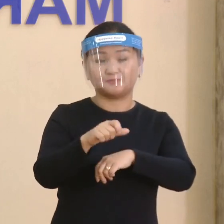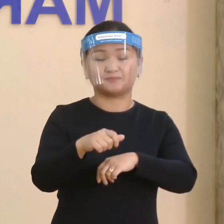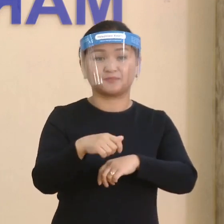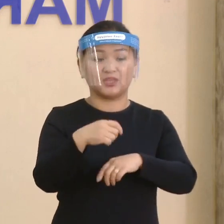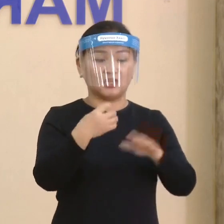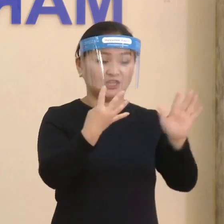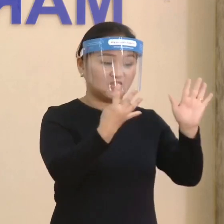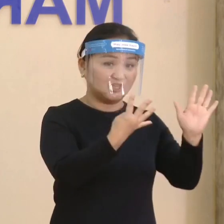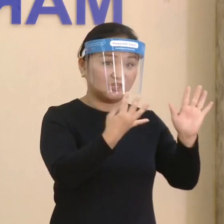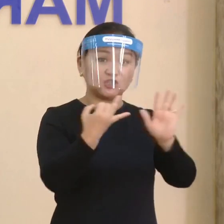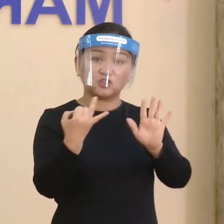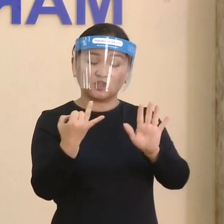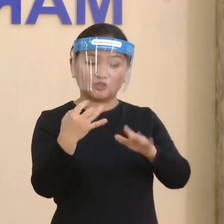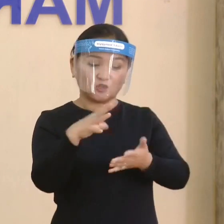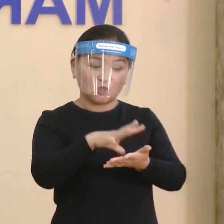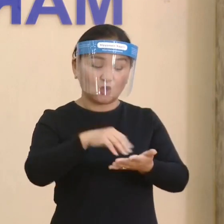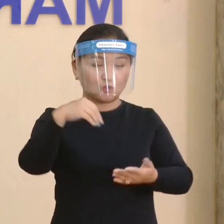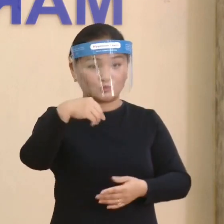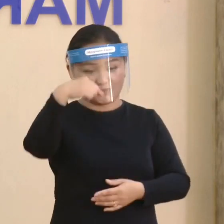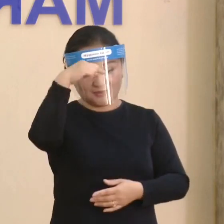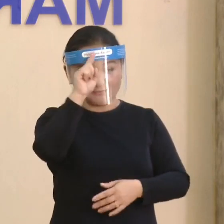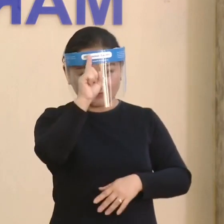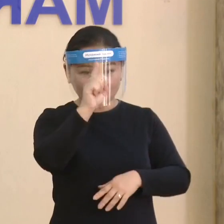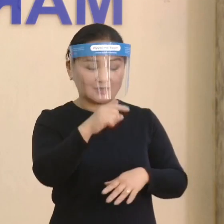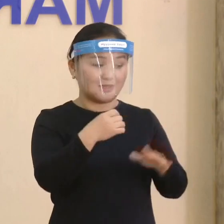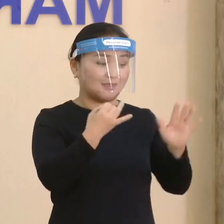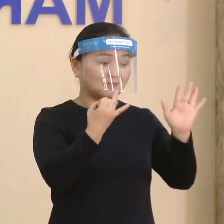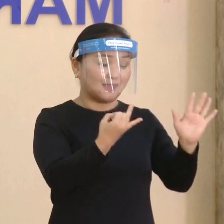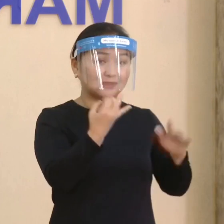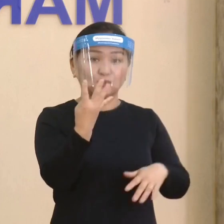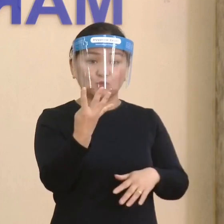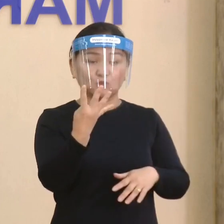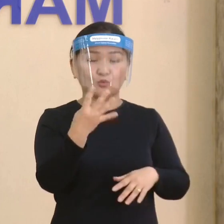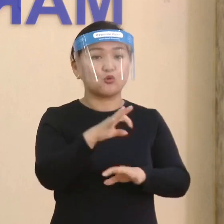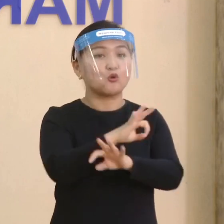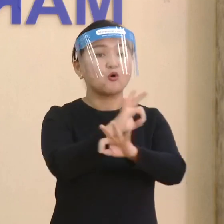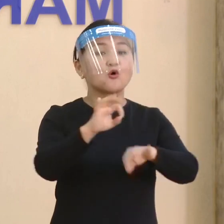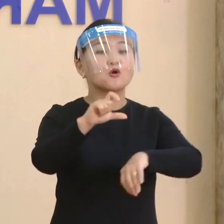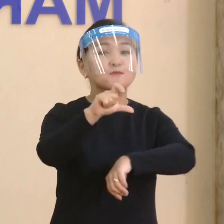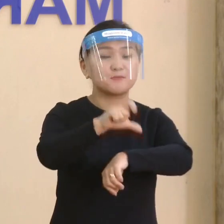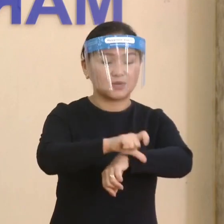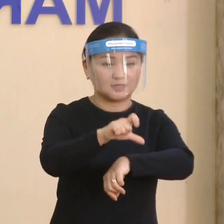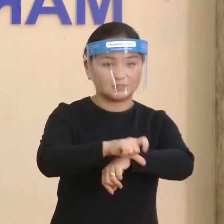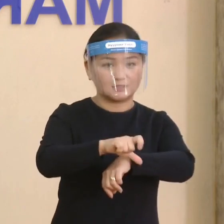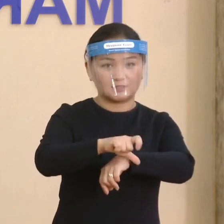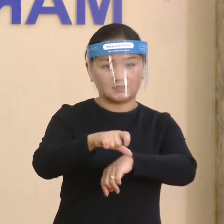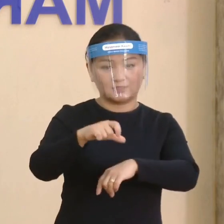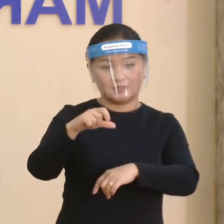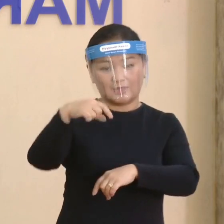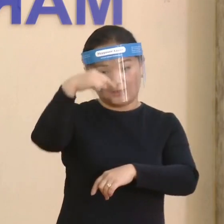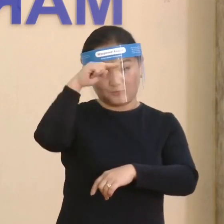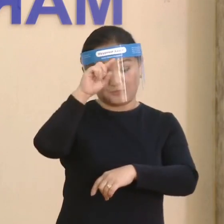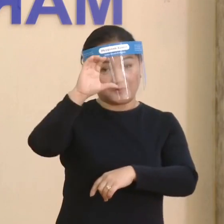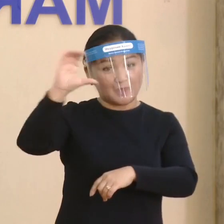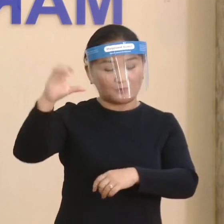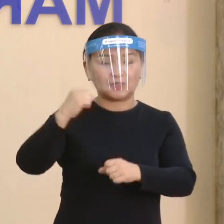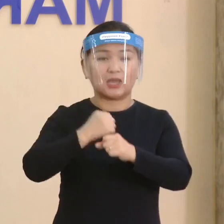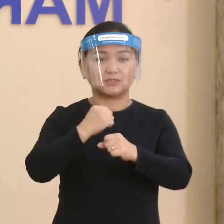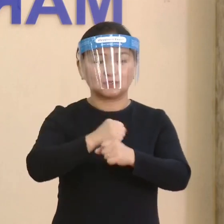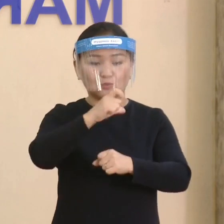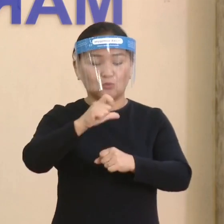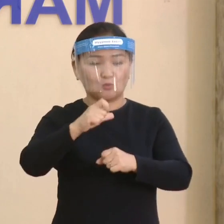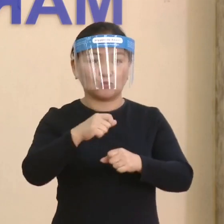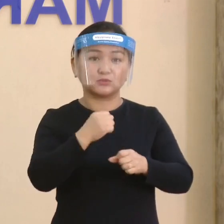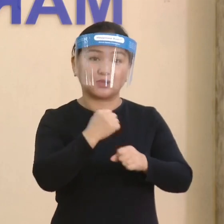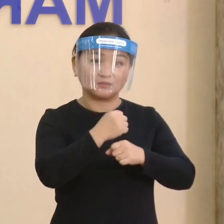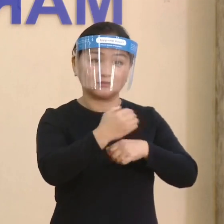30 их эмч, 97 резидентийн эмч, 74 бусад мэрэгжлийн одоо эрүүл мэндийн байгууллагын ажилчид бол ажиллаж